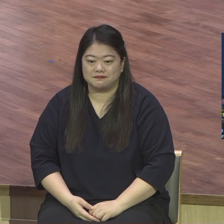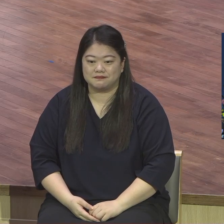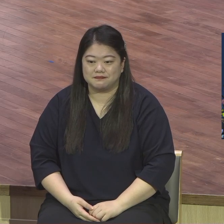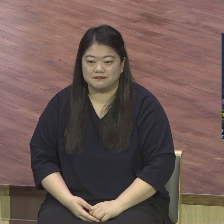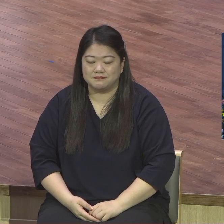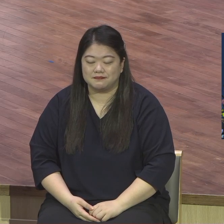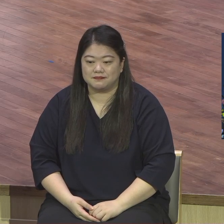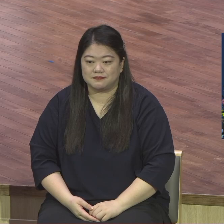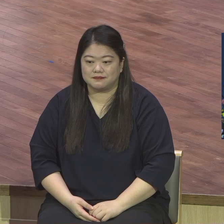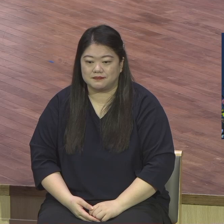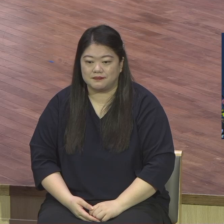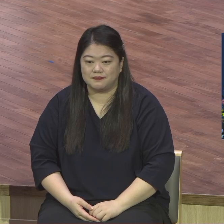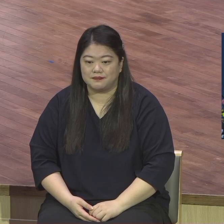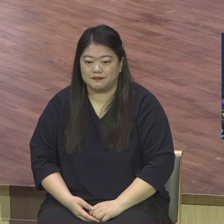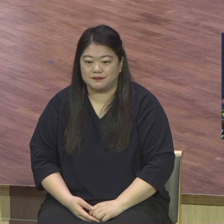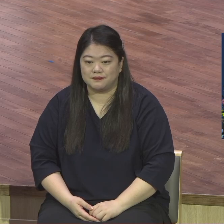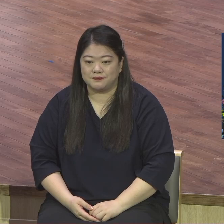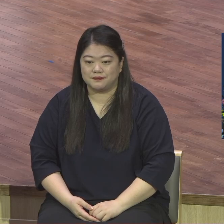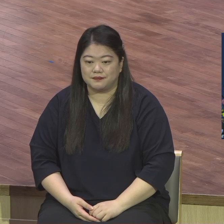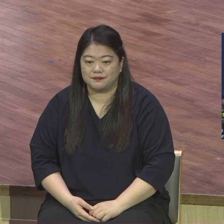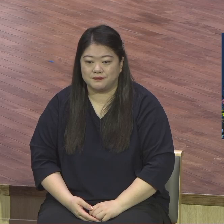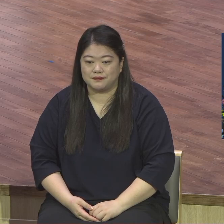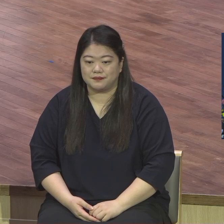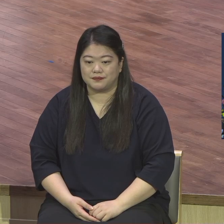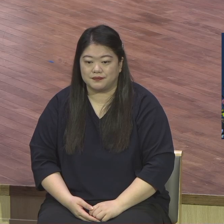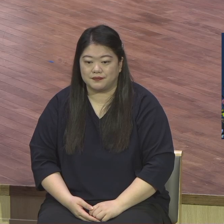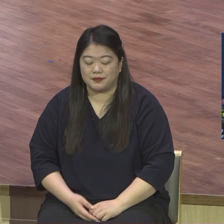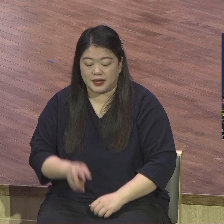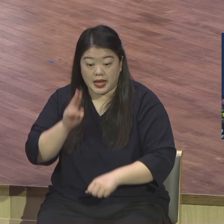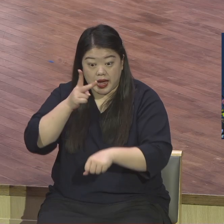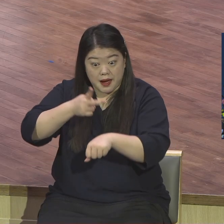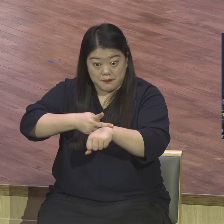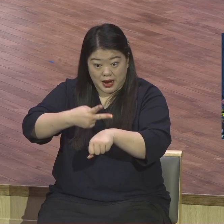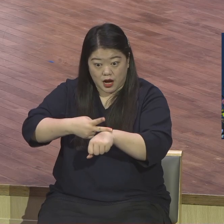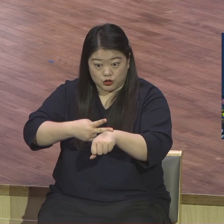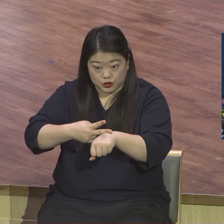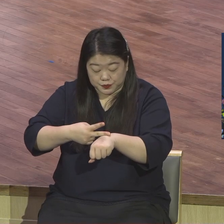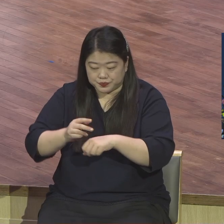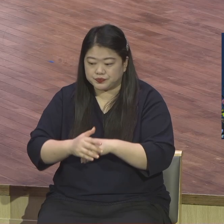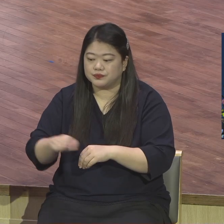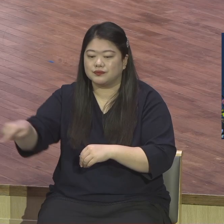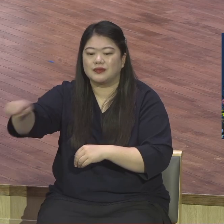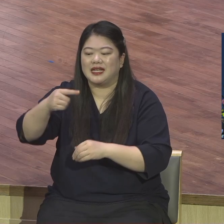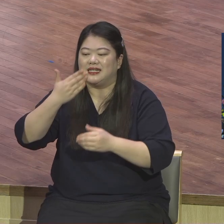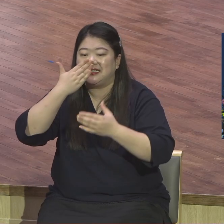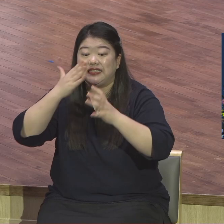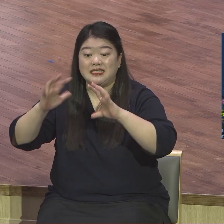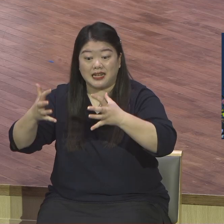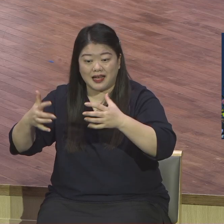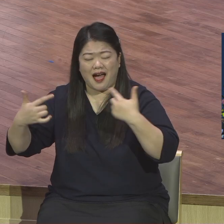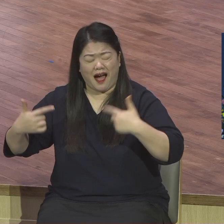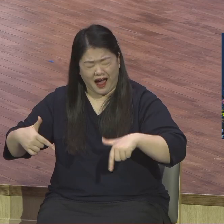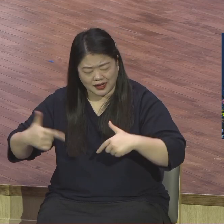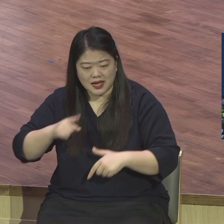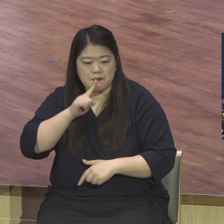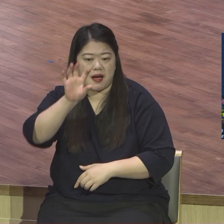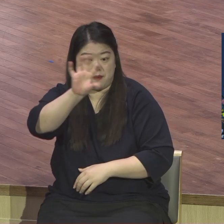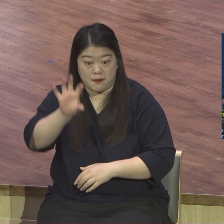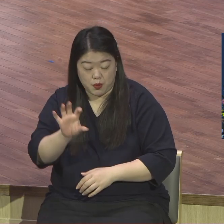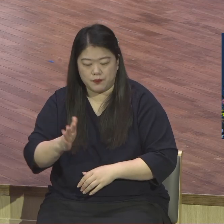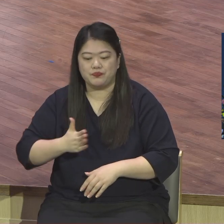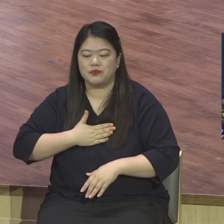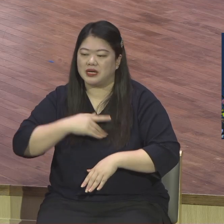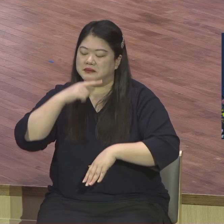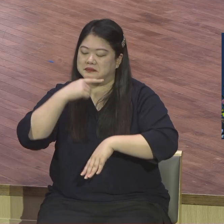바울은 이스라엘 백성들이 믿음의 조상으로 여기고 있는 아브라함을